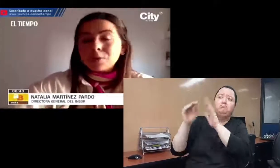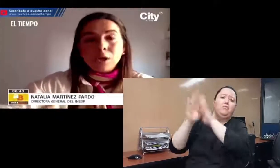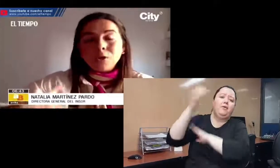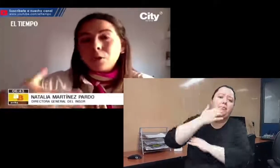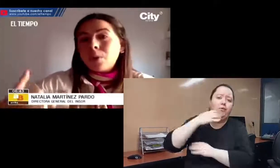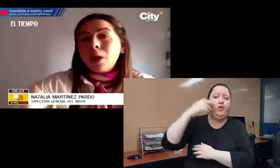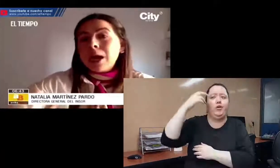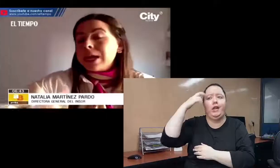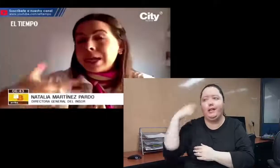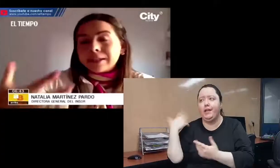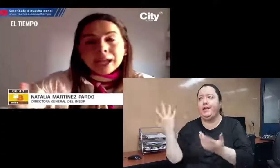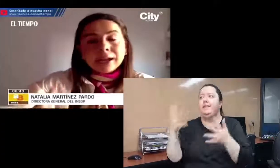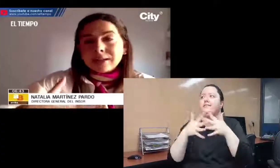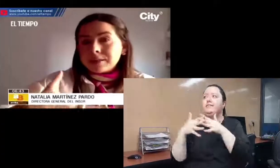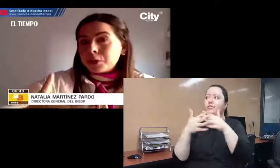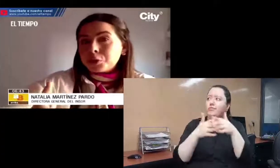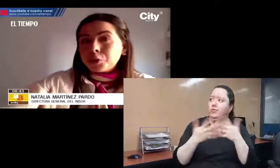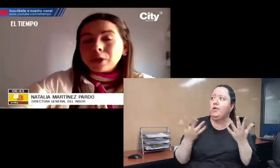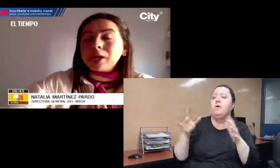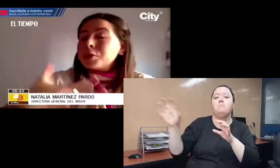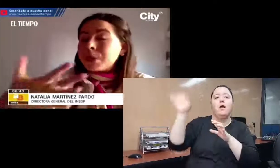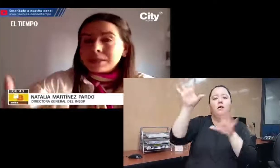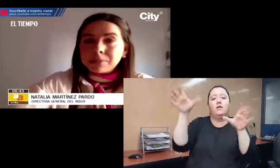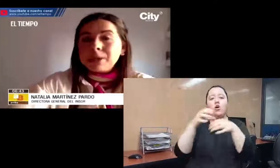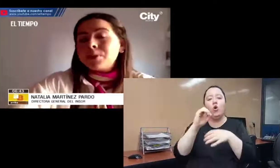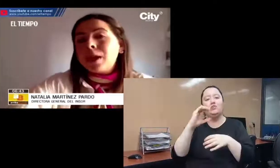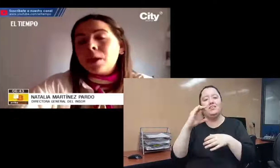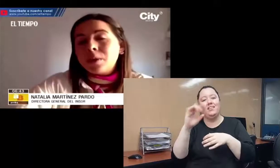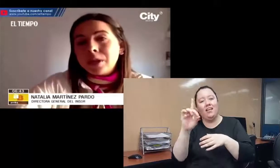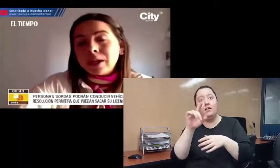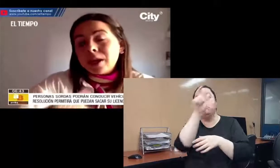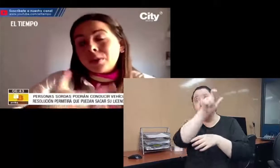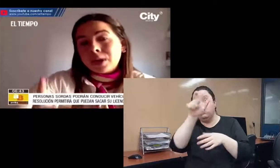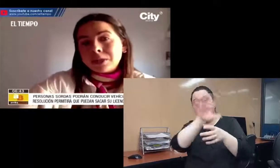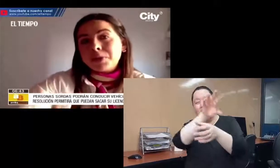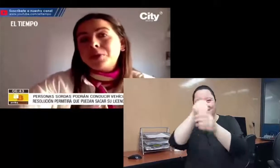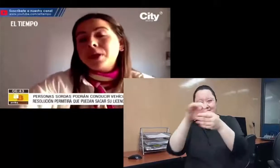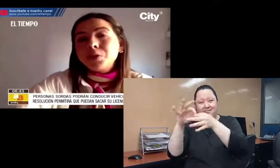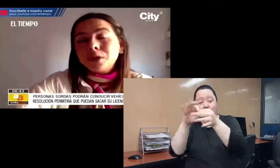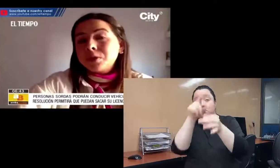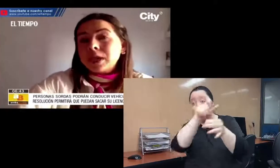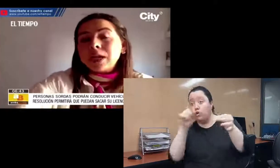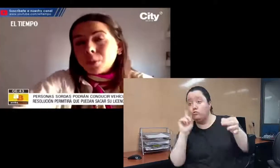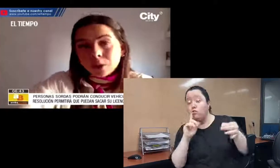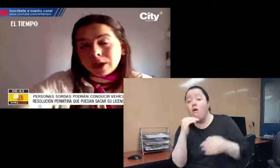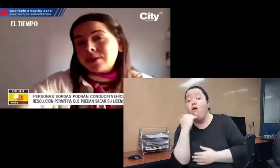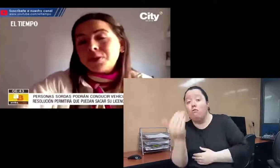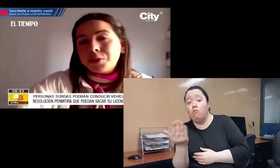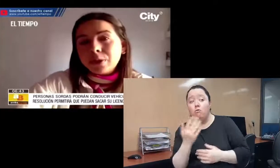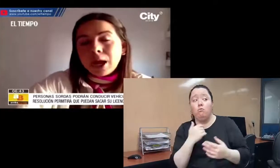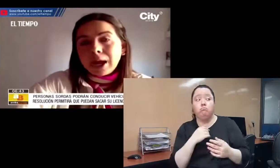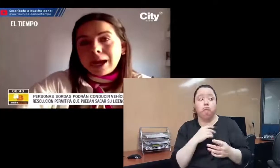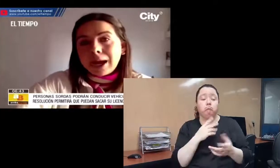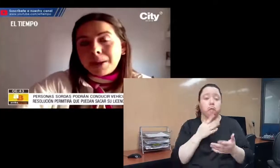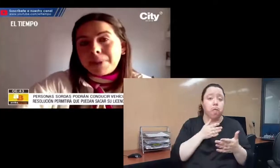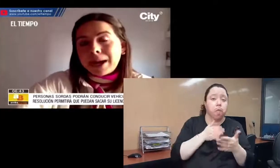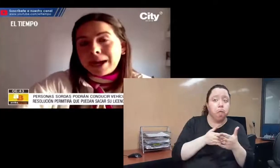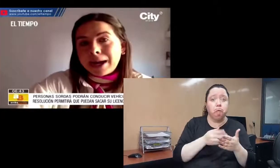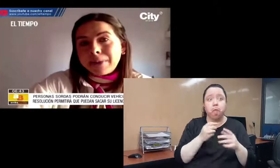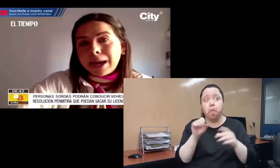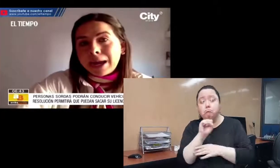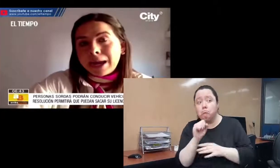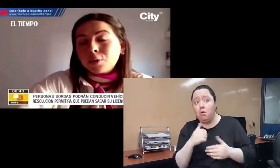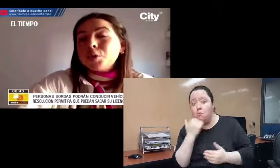como Inglaterra, Estados Unidos, países miembros de la OCDE, en donde las personas sordas no tienen ninguna restricción